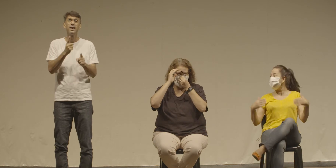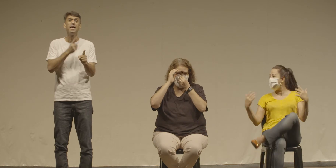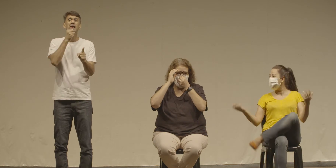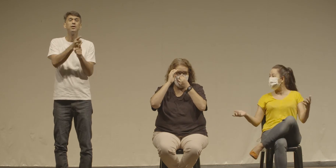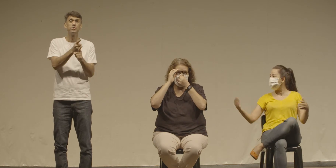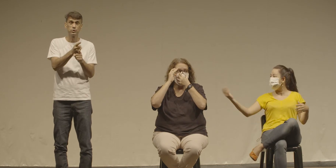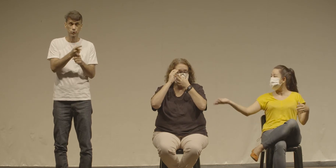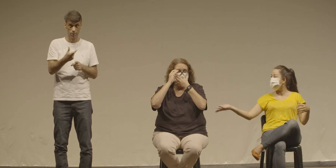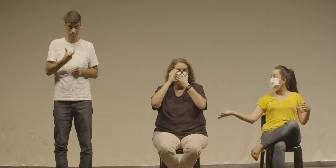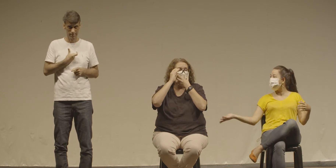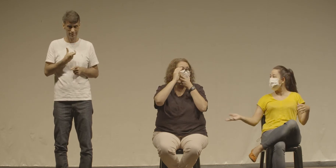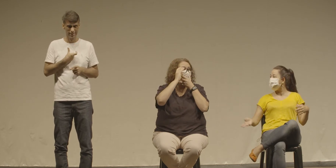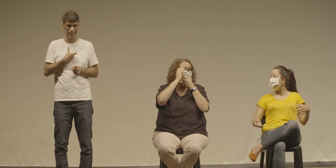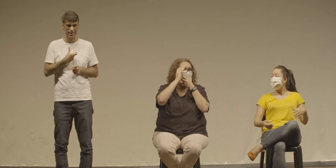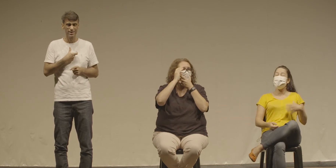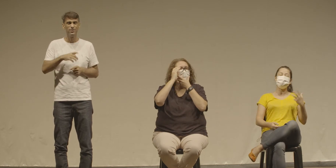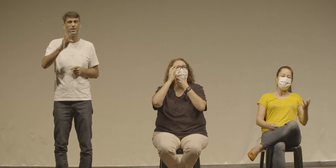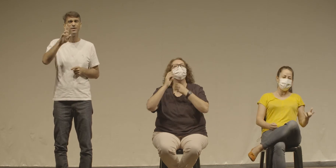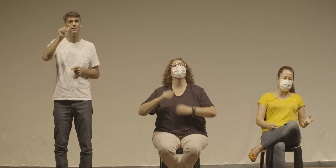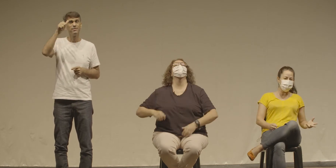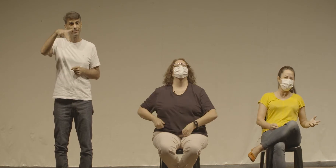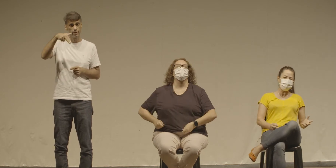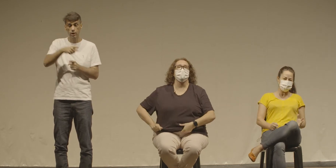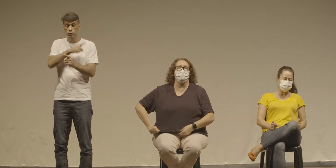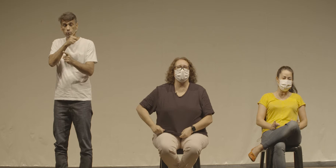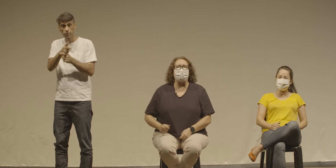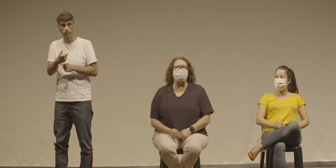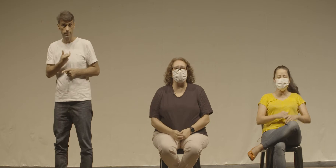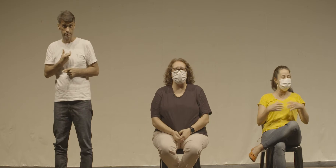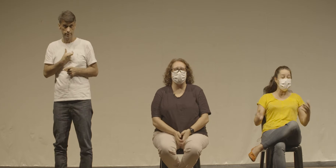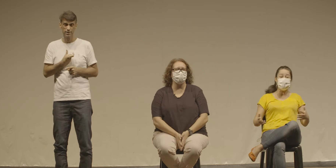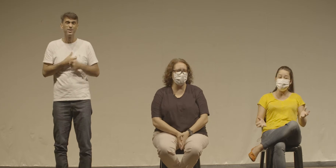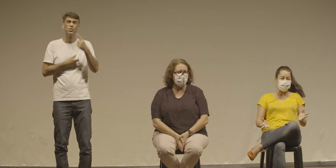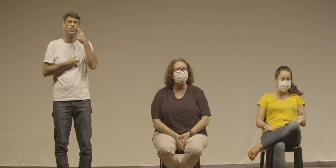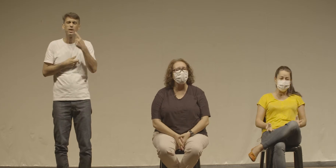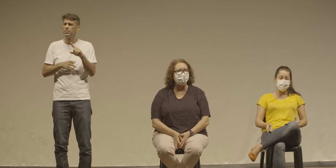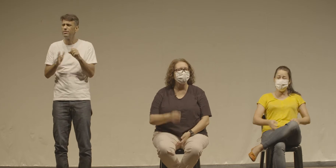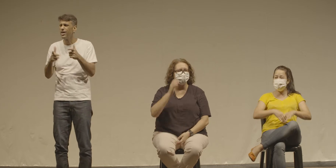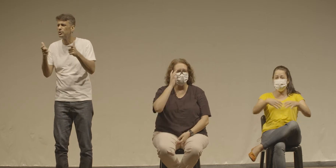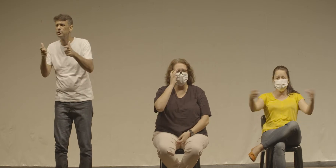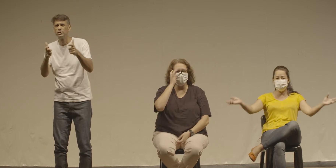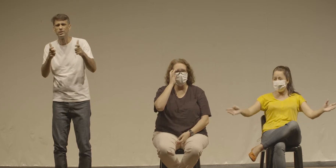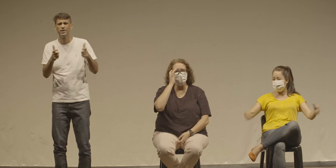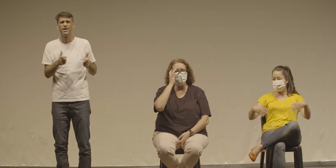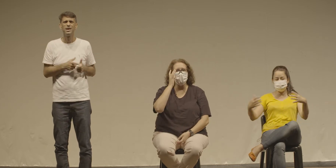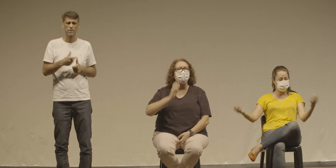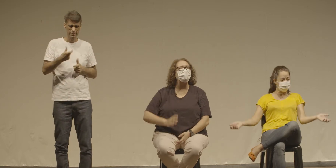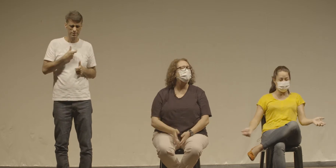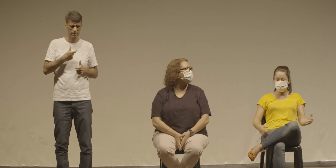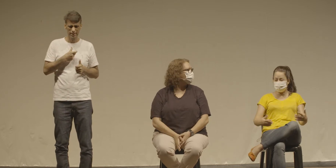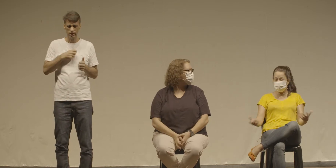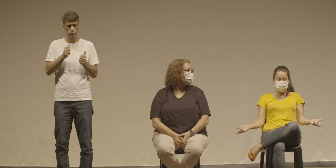medalha fui eu, ou você, não lembro. Foi a Fran, nossa diretora de fotografia. Ela não sabia onde é que estava a medalha. Eram milhões de medalhas,